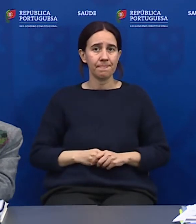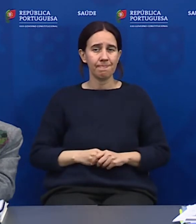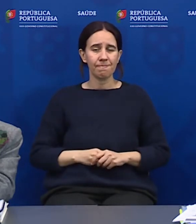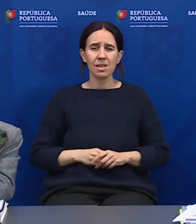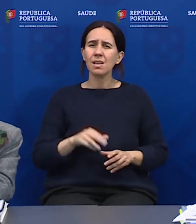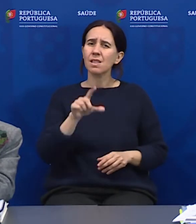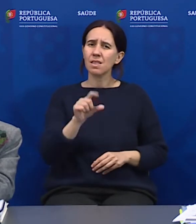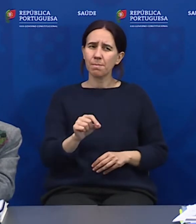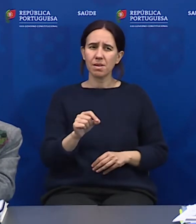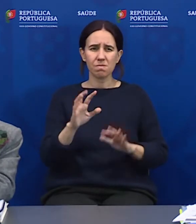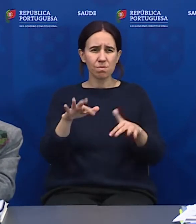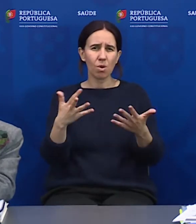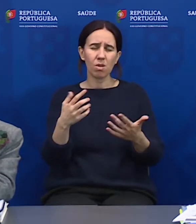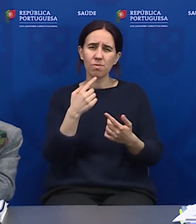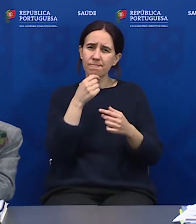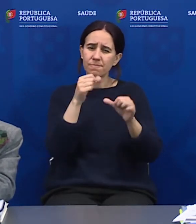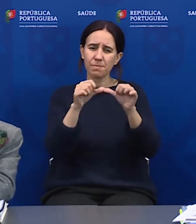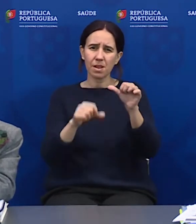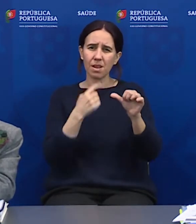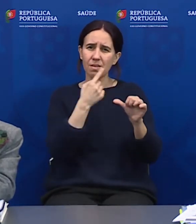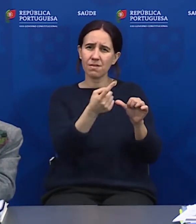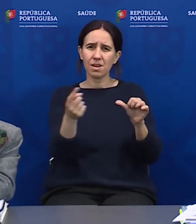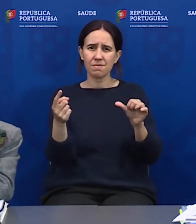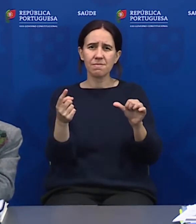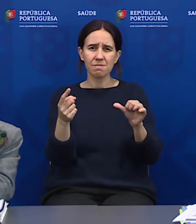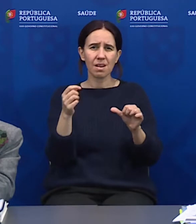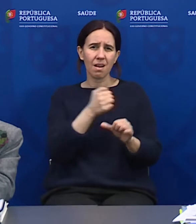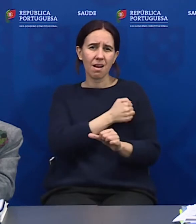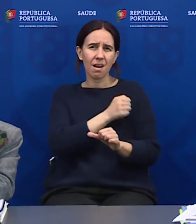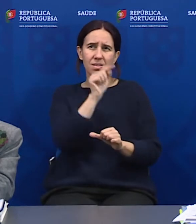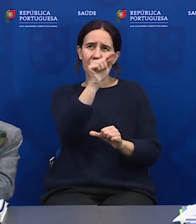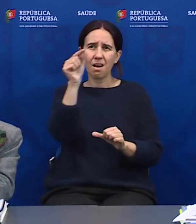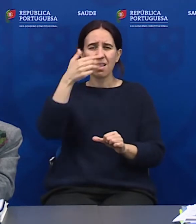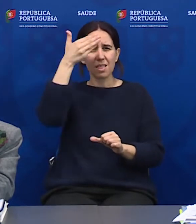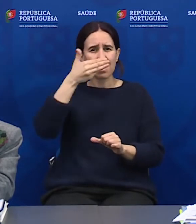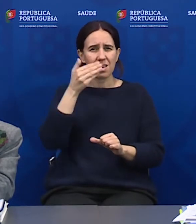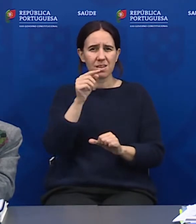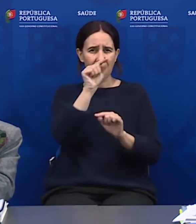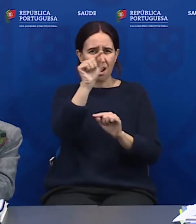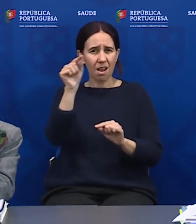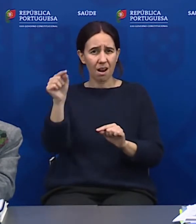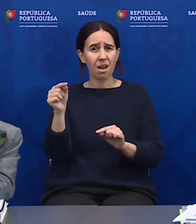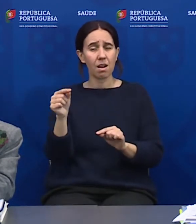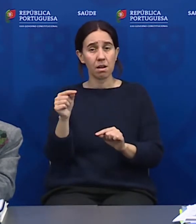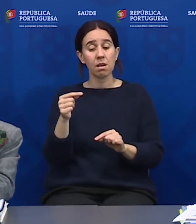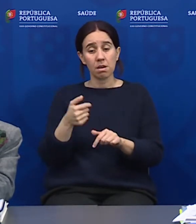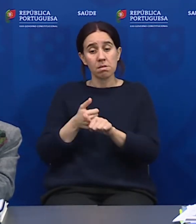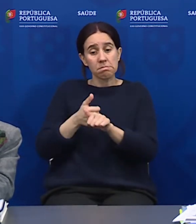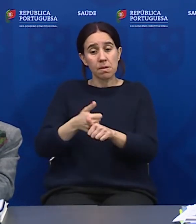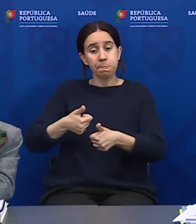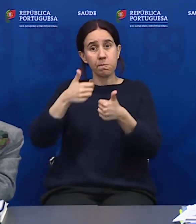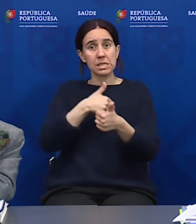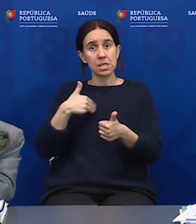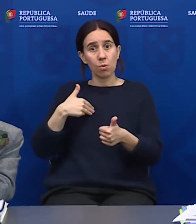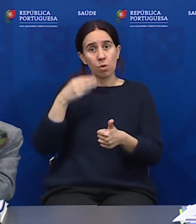Queria também, e permitam-me deixar uma palavra a quem está em casa há vários dias a seguir as orientações das autoridades